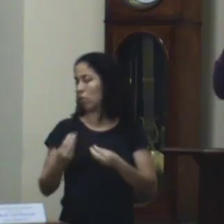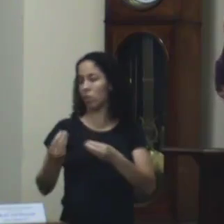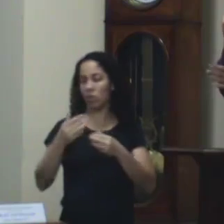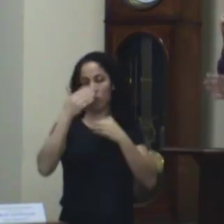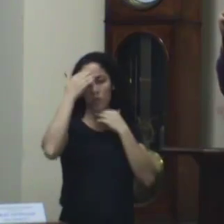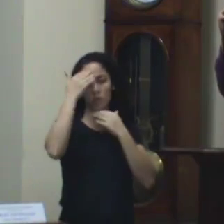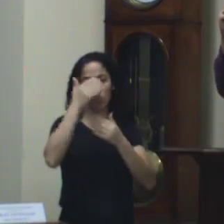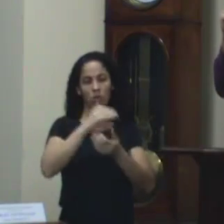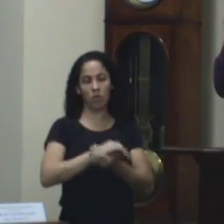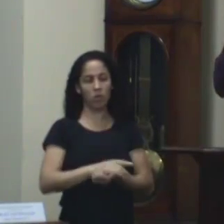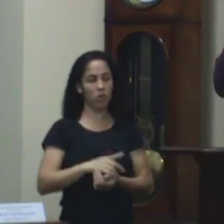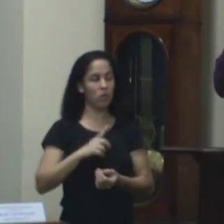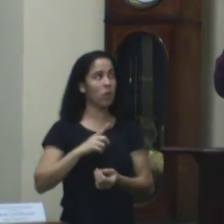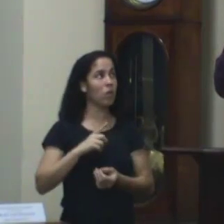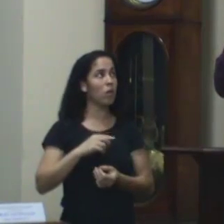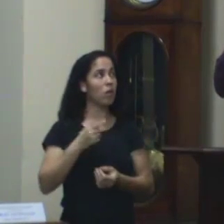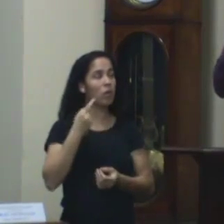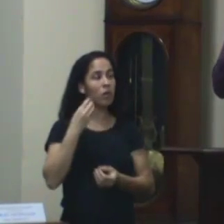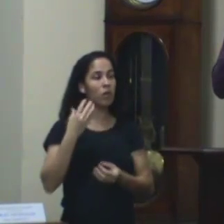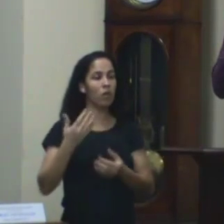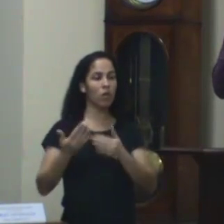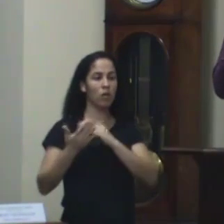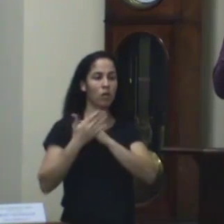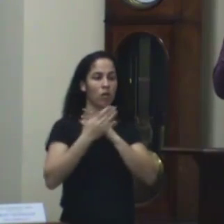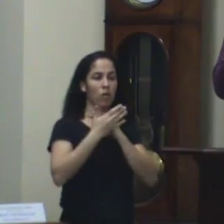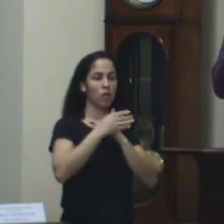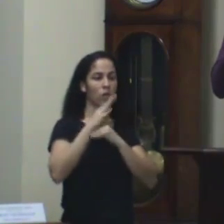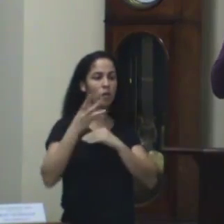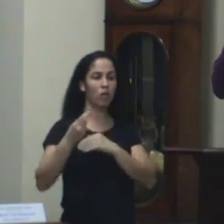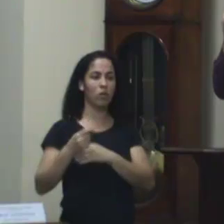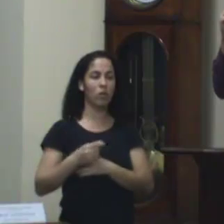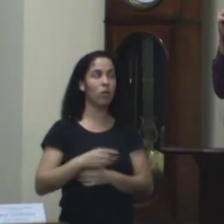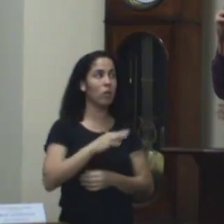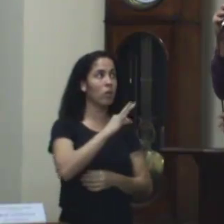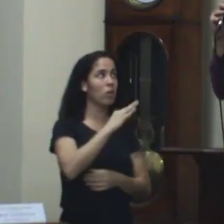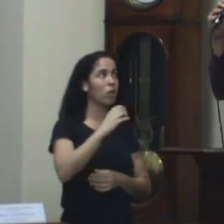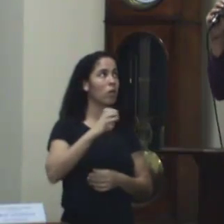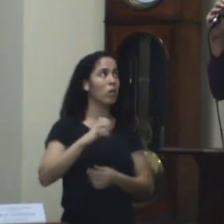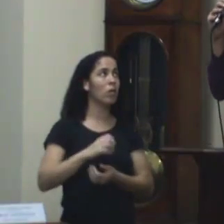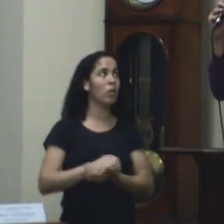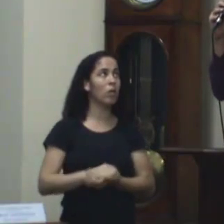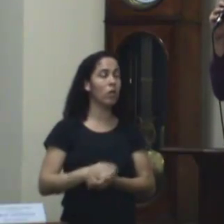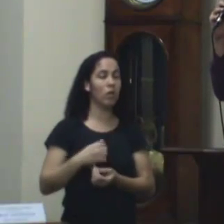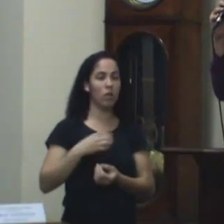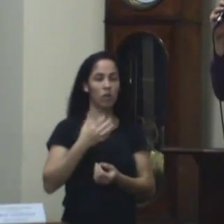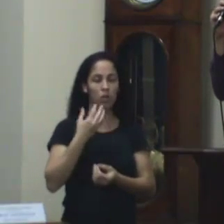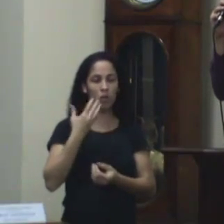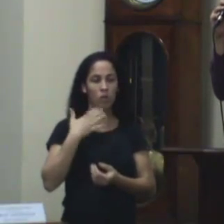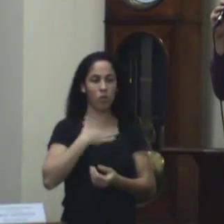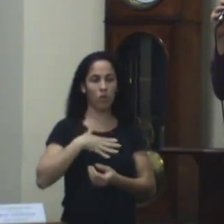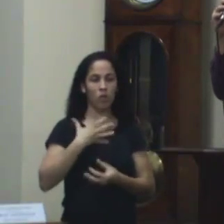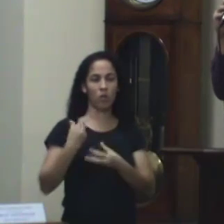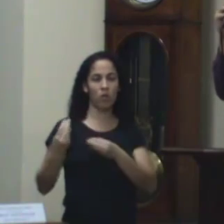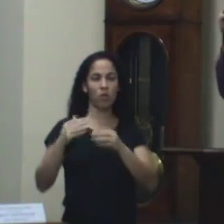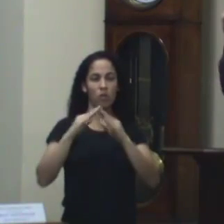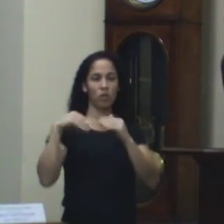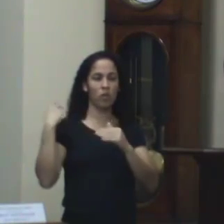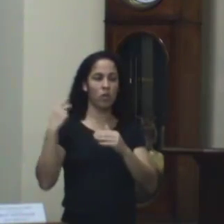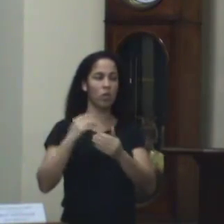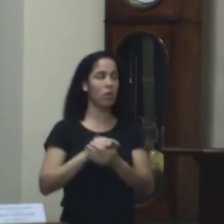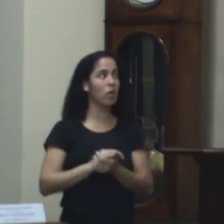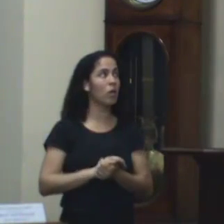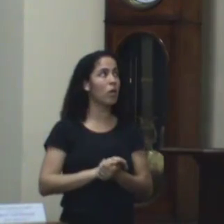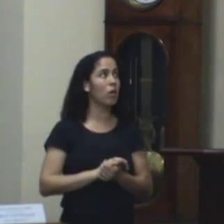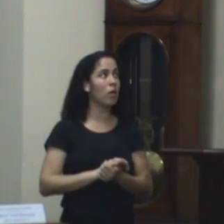aí por ter atendido os auditores do Tribunal de Contas. Saiu daqui com uma ótima impressão sobre o nosso modelo de governança.